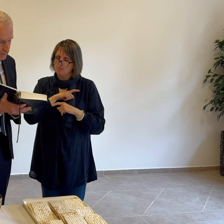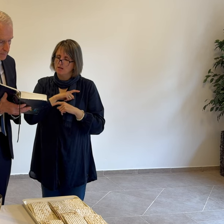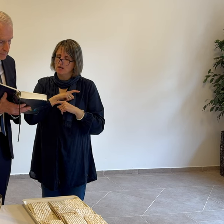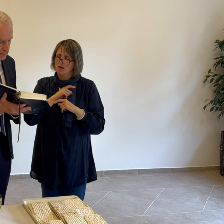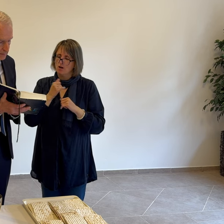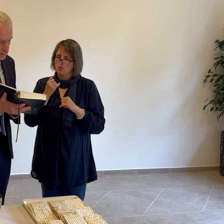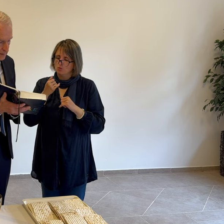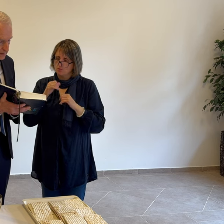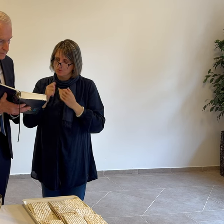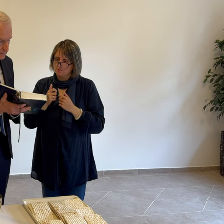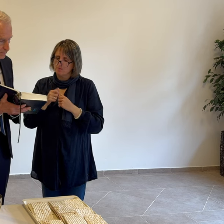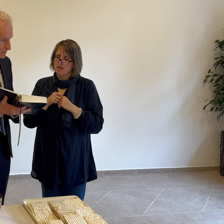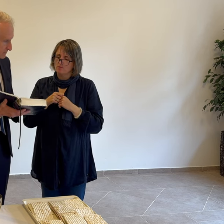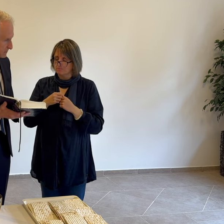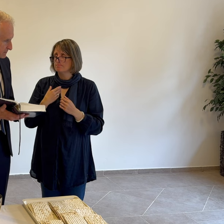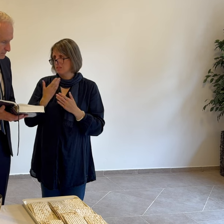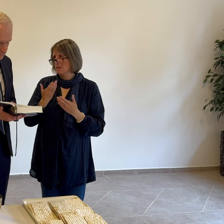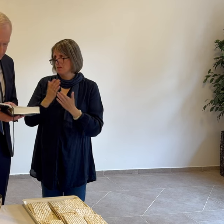rozsuzování